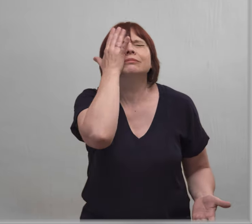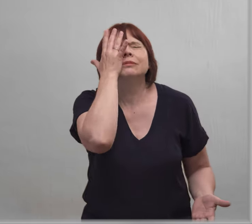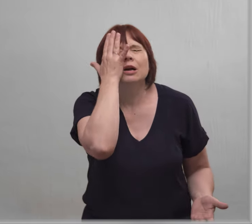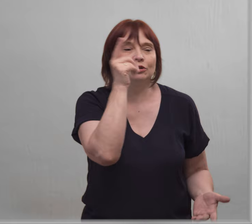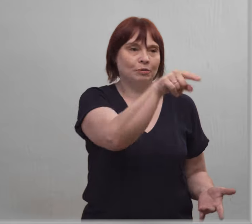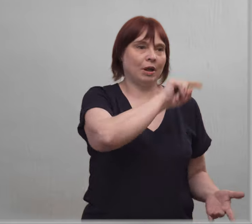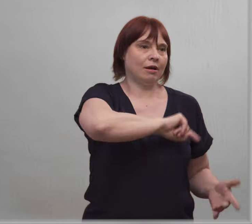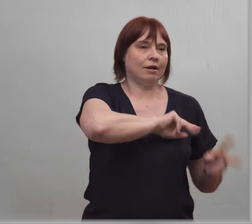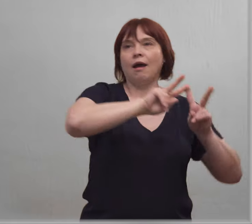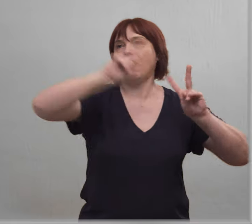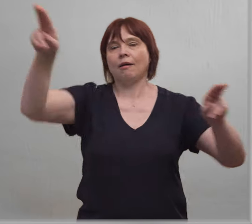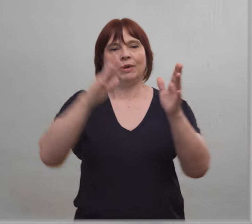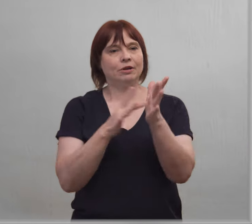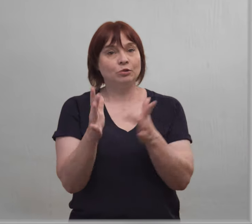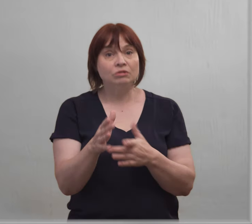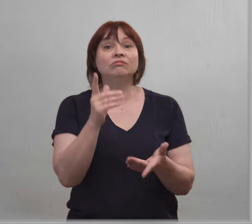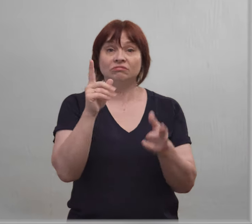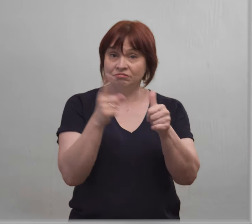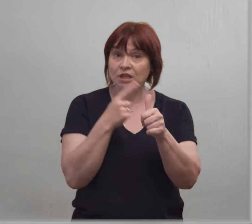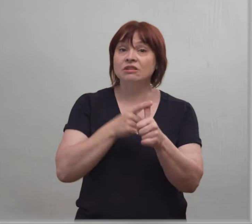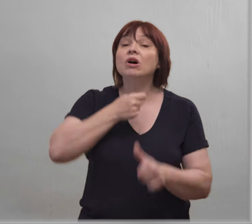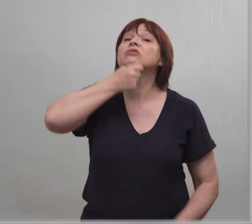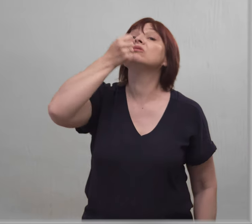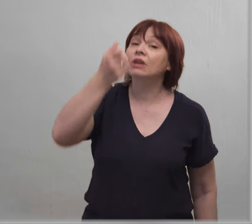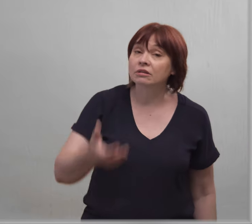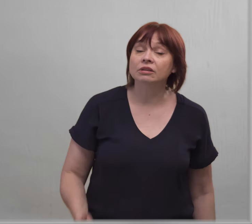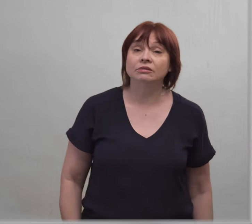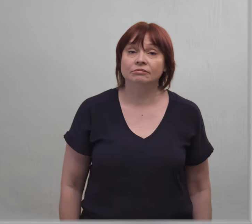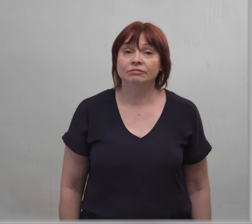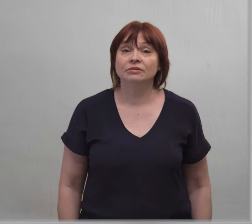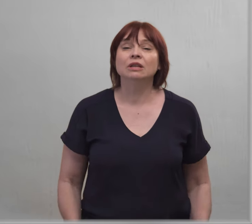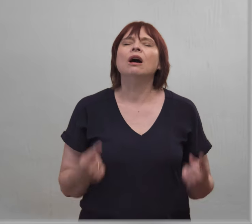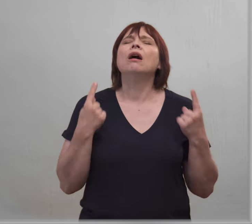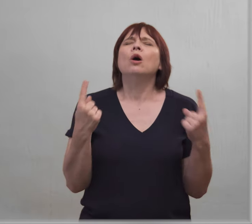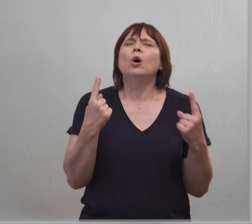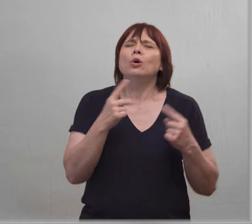Зрелый характер, зрелость – это огромный труд преображения.